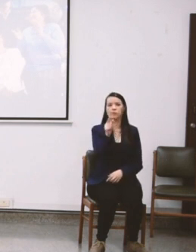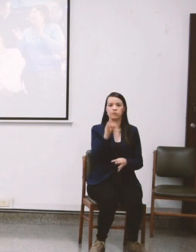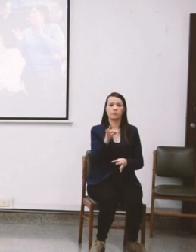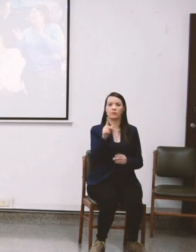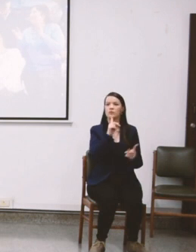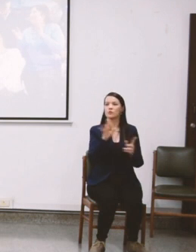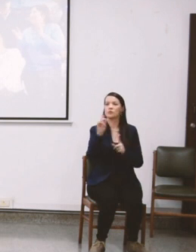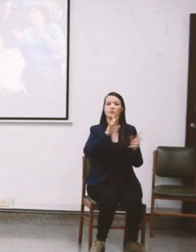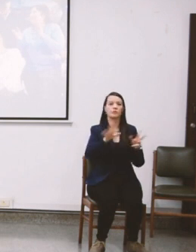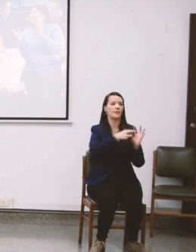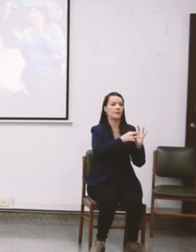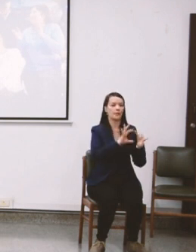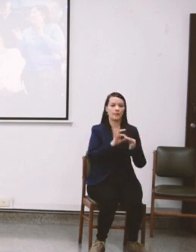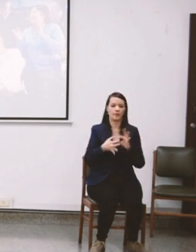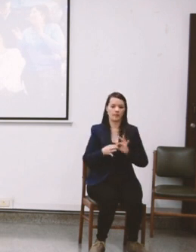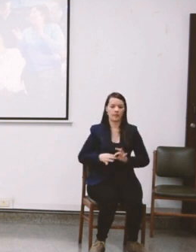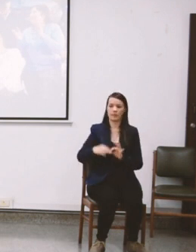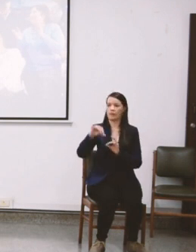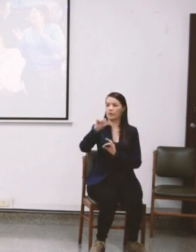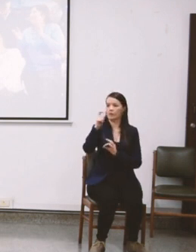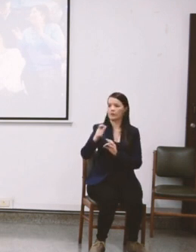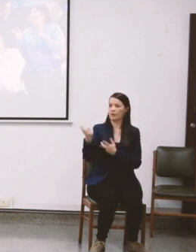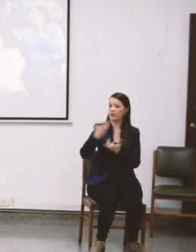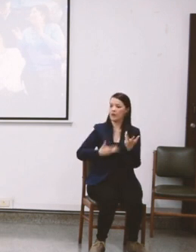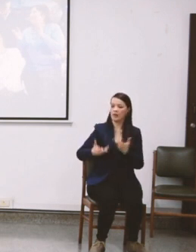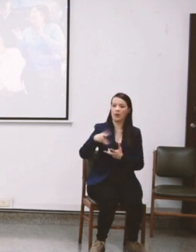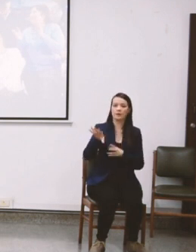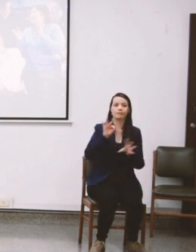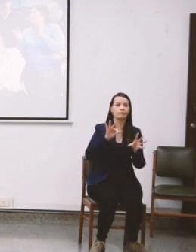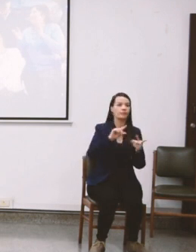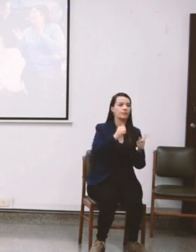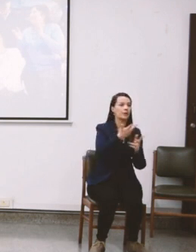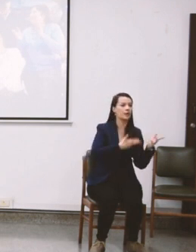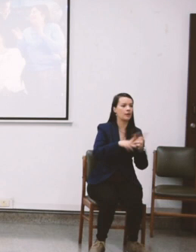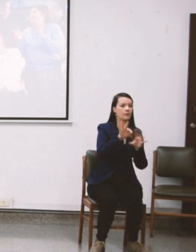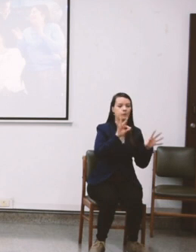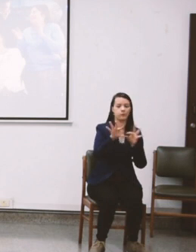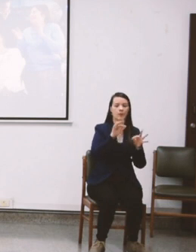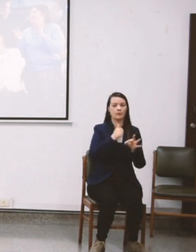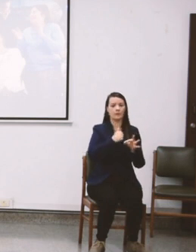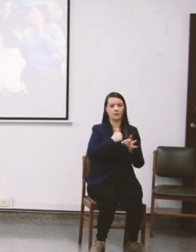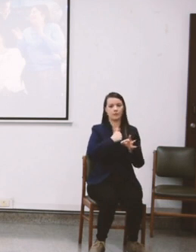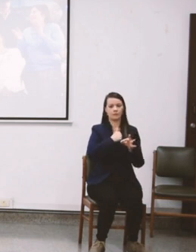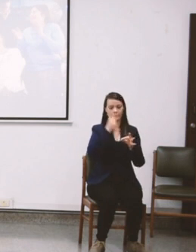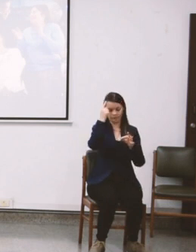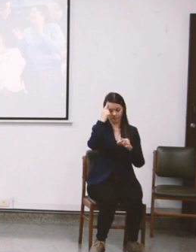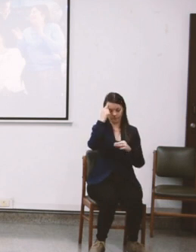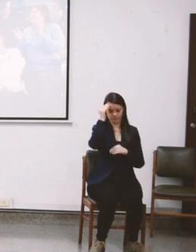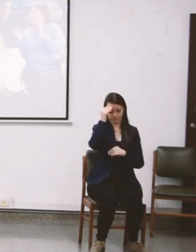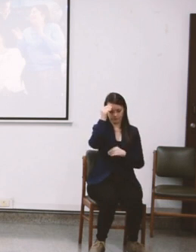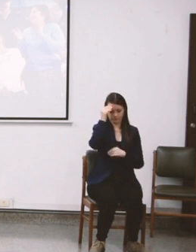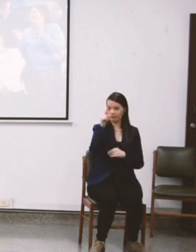desarticulación de posibilidades que nos da el encuentro con otras personas. Y pienso sobre todo que, no